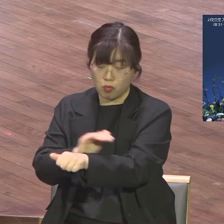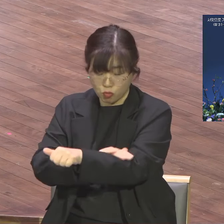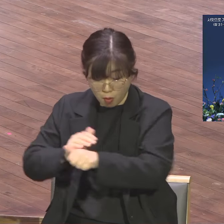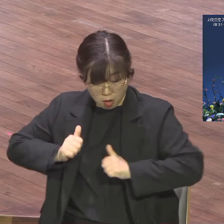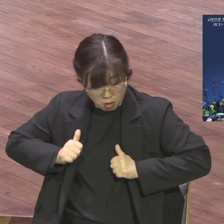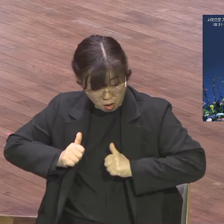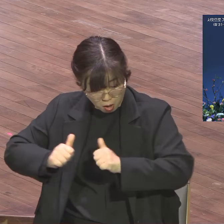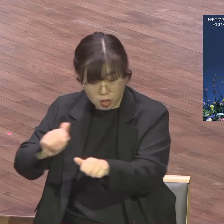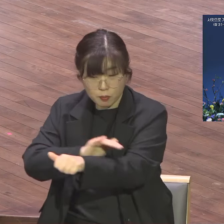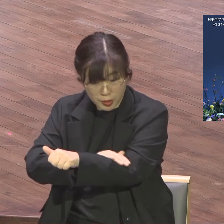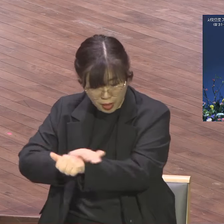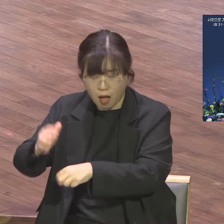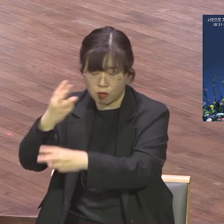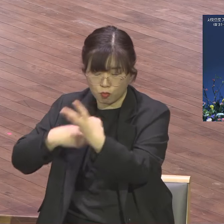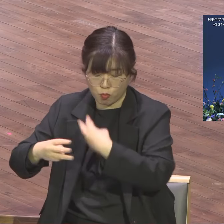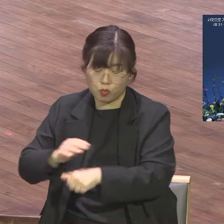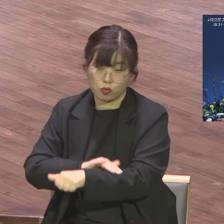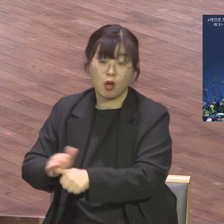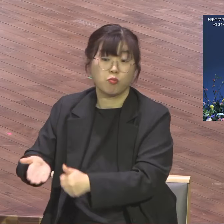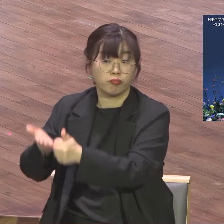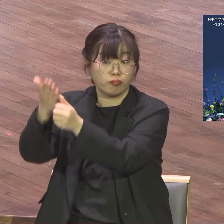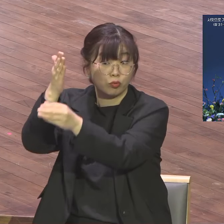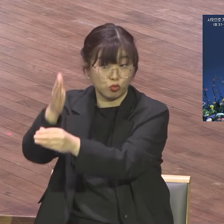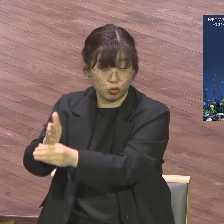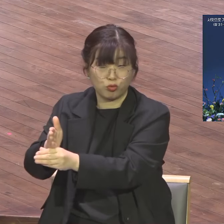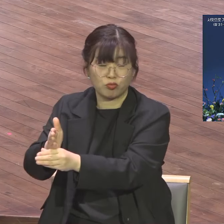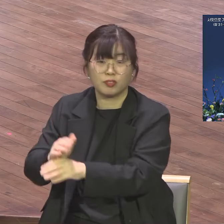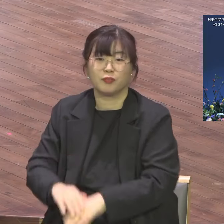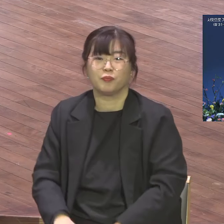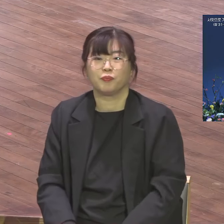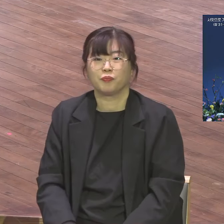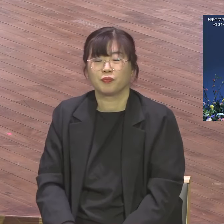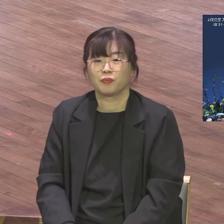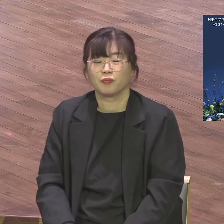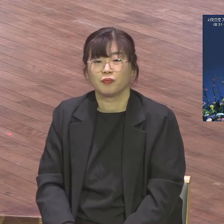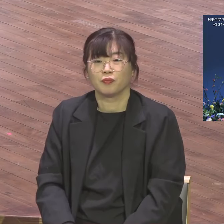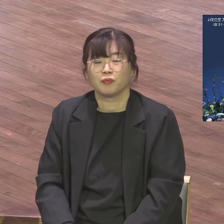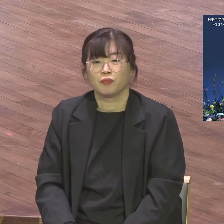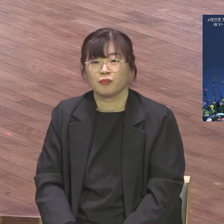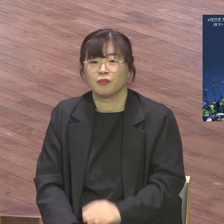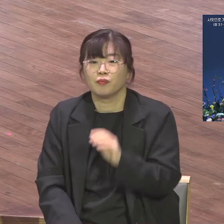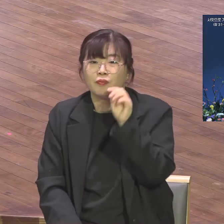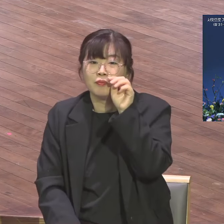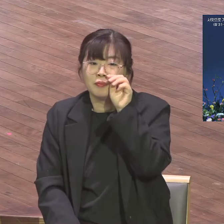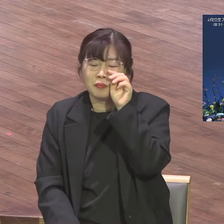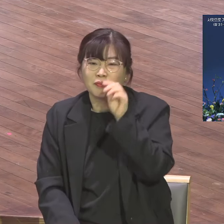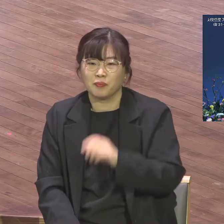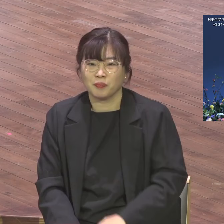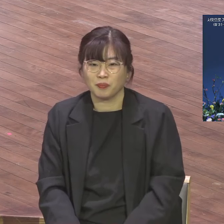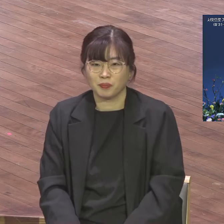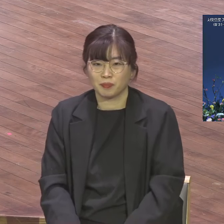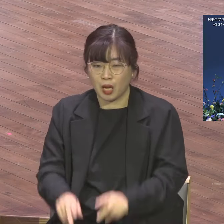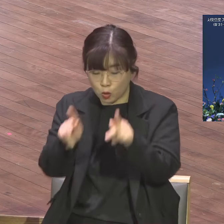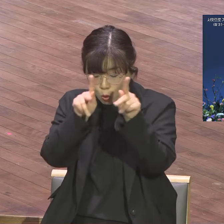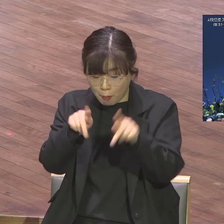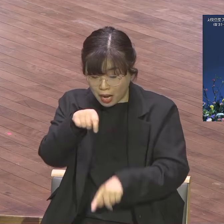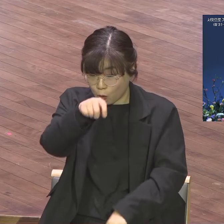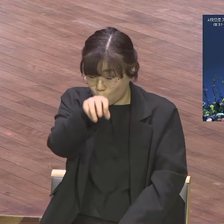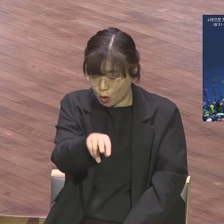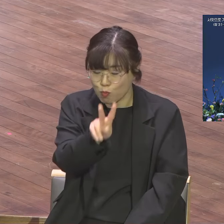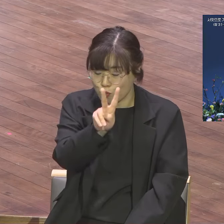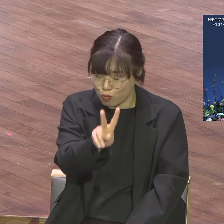각 선교지에 필요한 다양한 분야. VTS 선교 시대인데 이 VTS 하는 이 직업 훈련식이잖아요. 이 신의